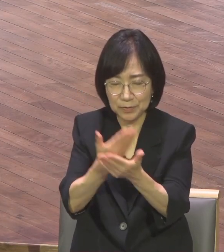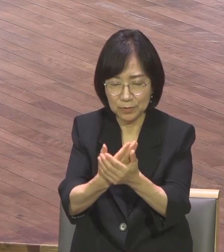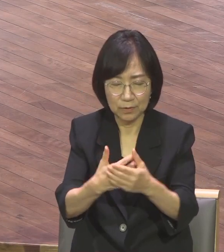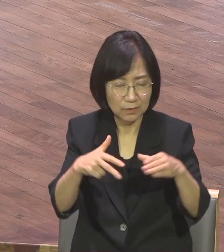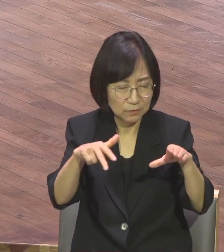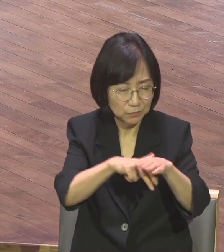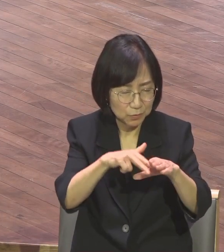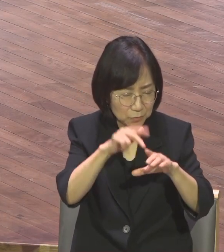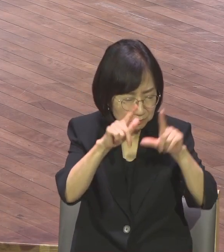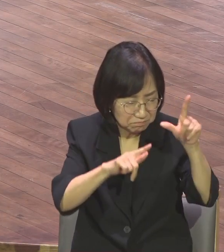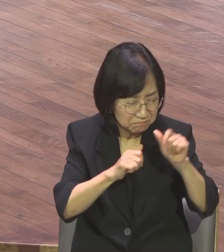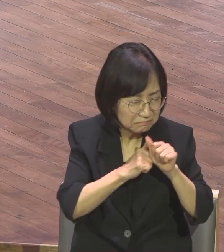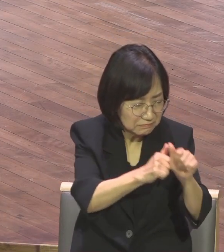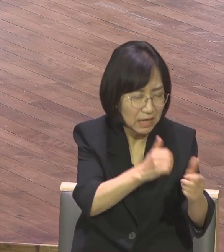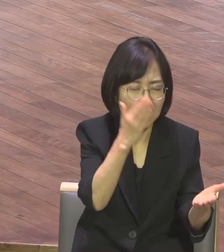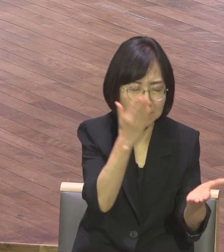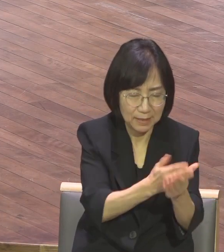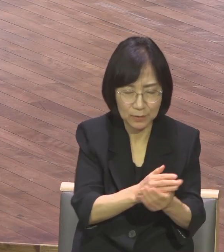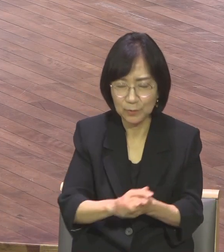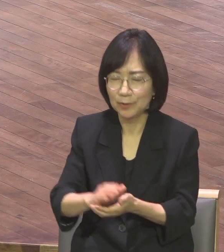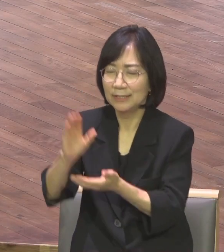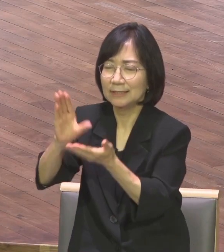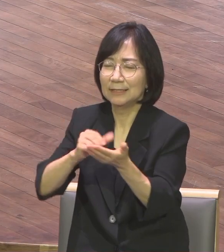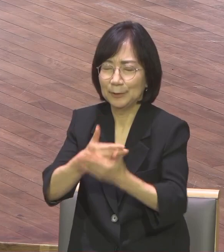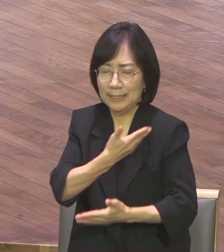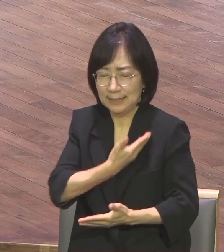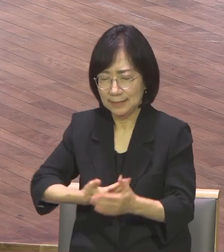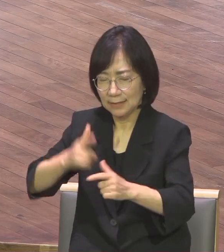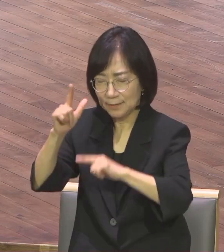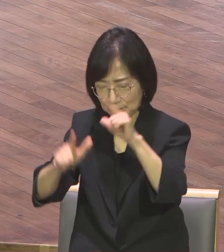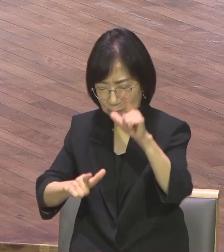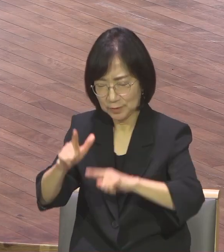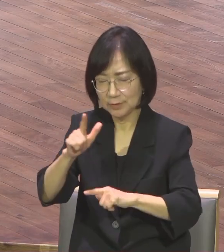가진 그리스도의 제자로 살아가는 하나님의 사람들이 되게